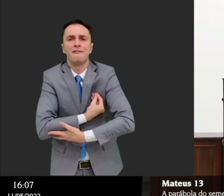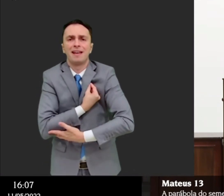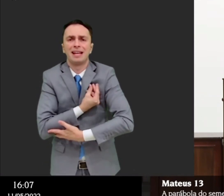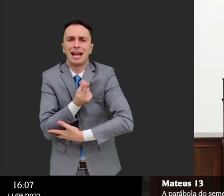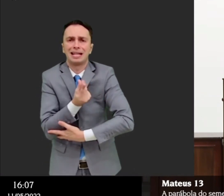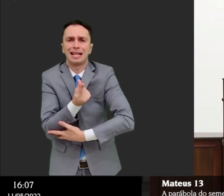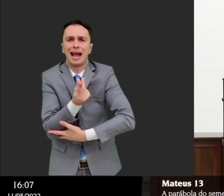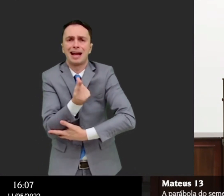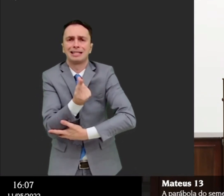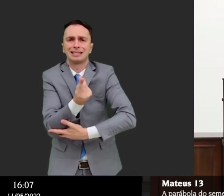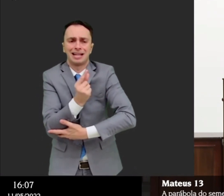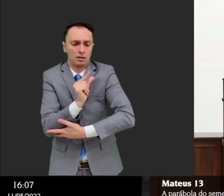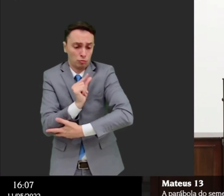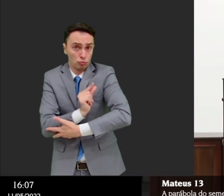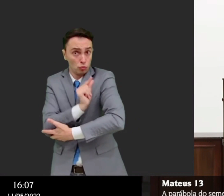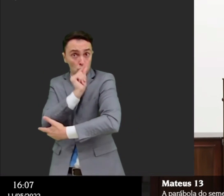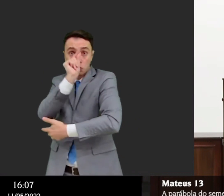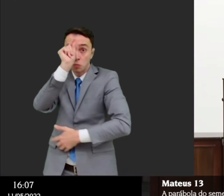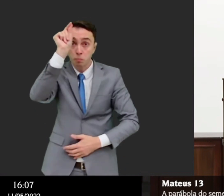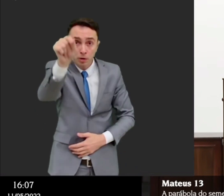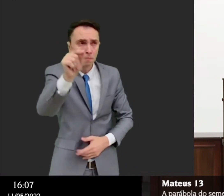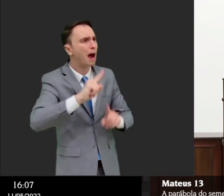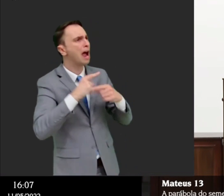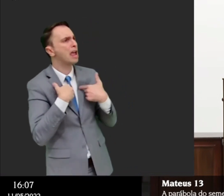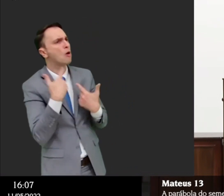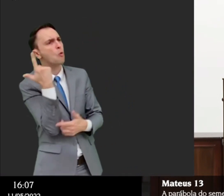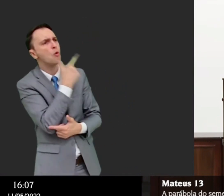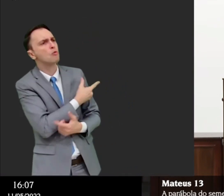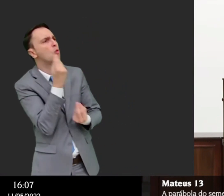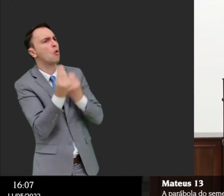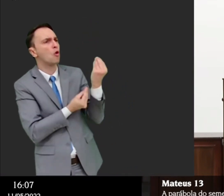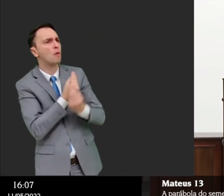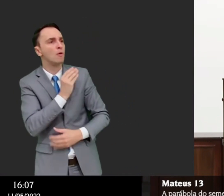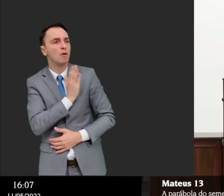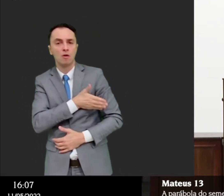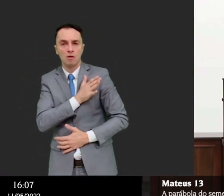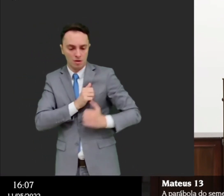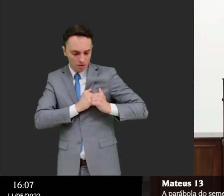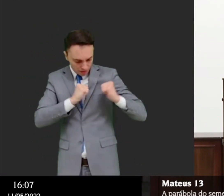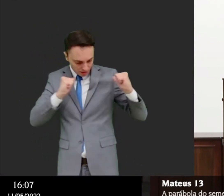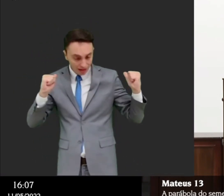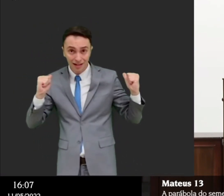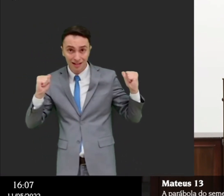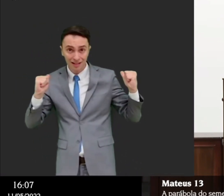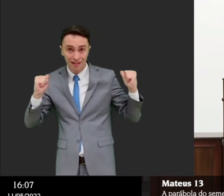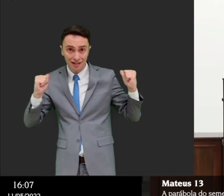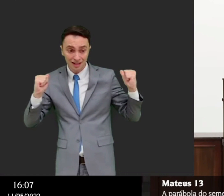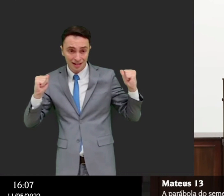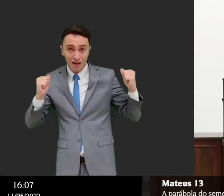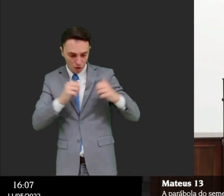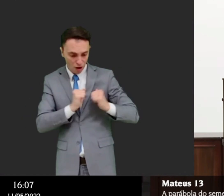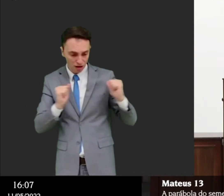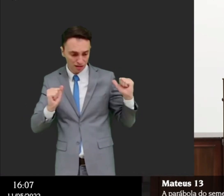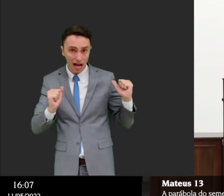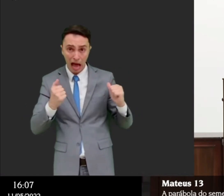eterna. Mas o que, que tem que fazer para ter ela? Abre o teu coração. Você não precisa dar coleta aqui